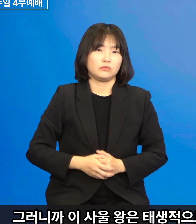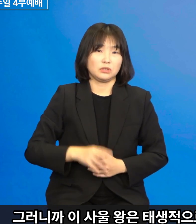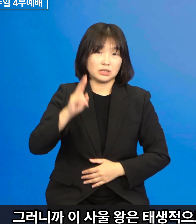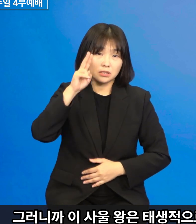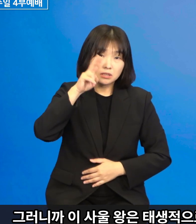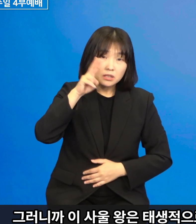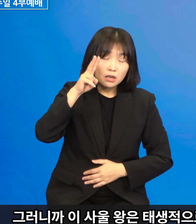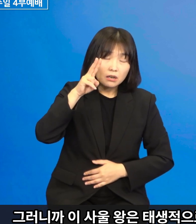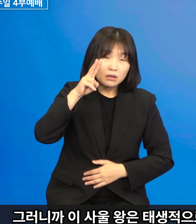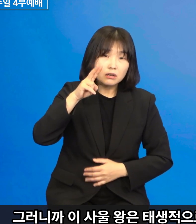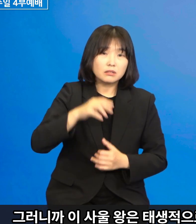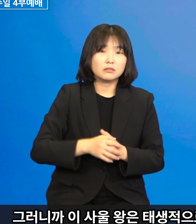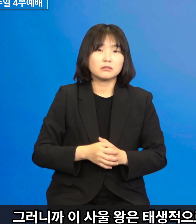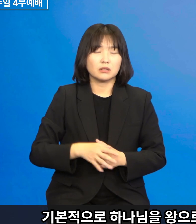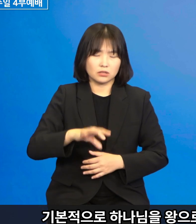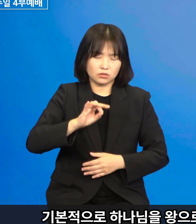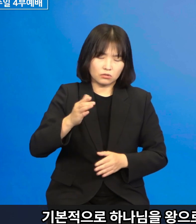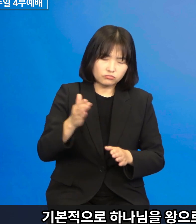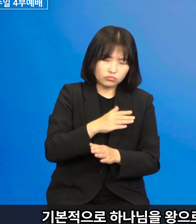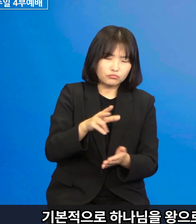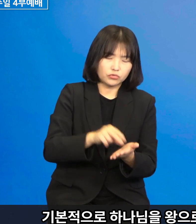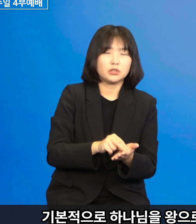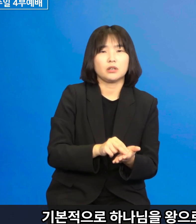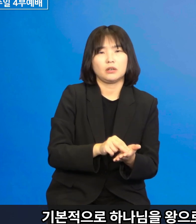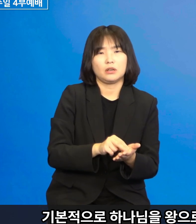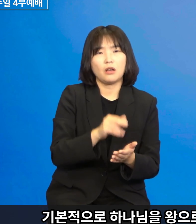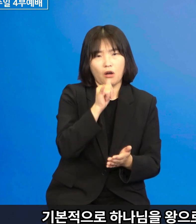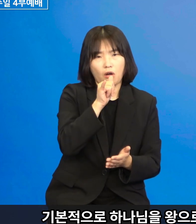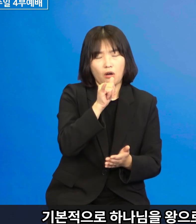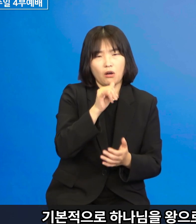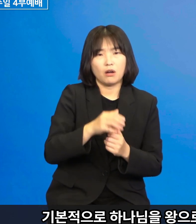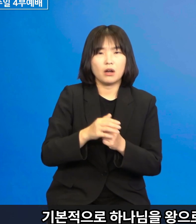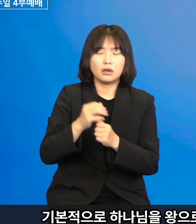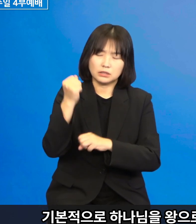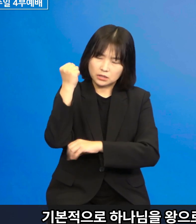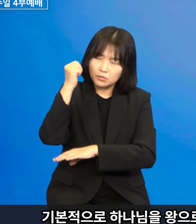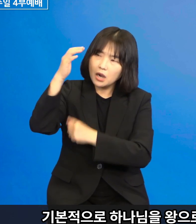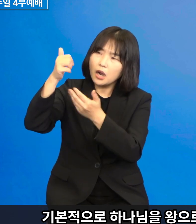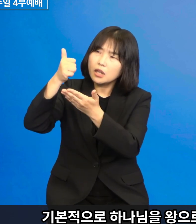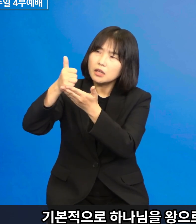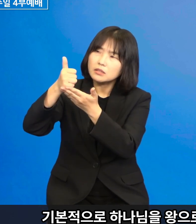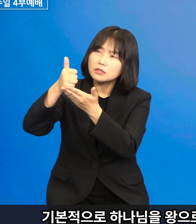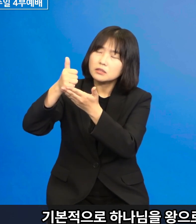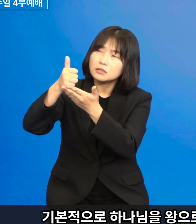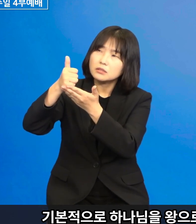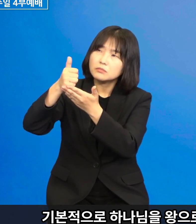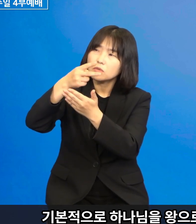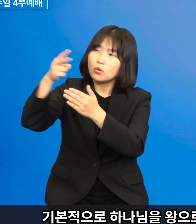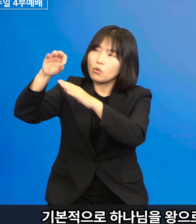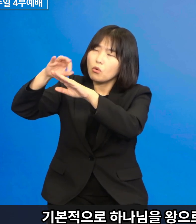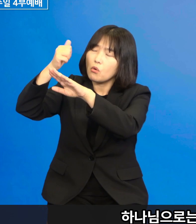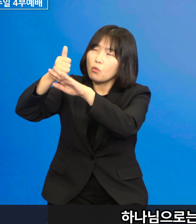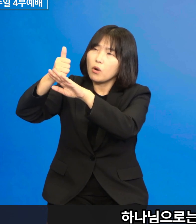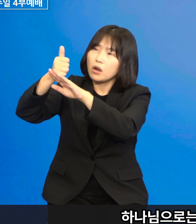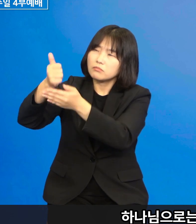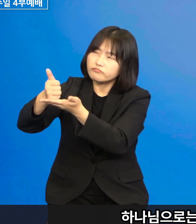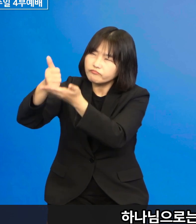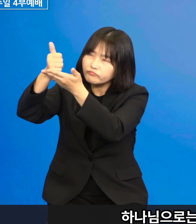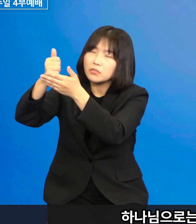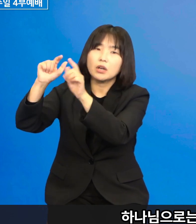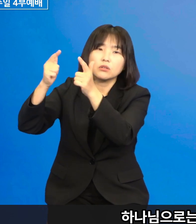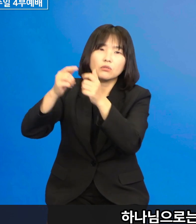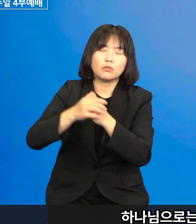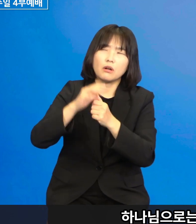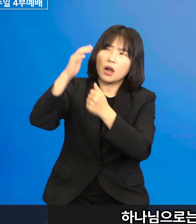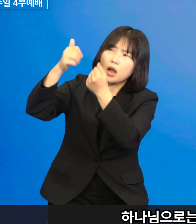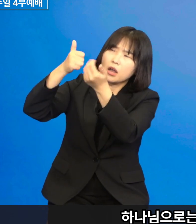치명적인 문제를 안고 태어난 것이죠. 기본적으로 하나님을 왕으로 모신 상황에서 나온 것이 아니라 하나님으로는